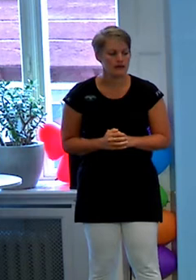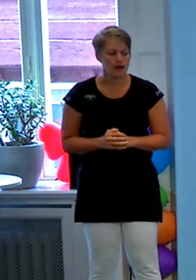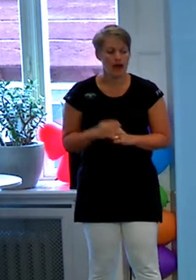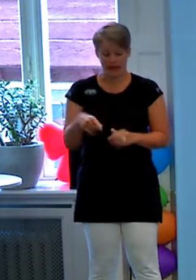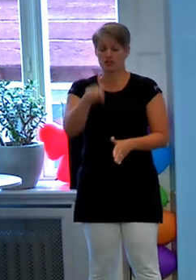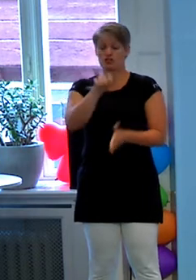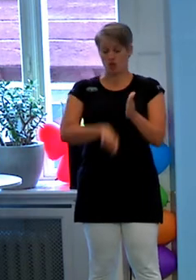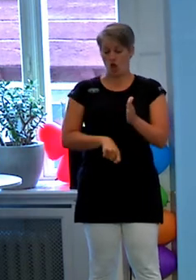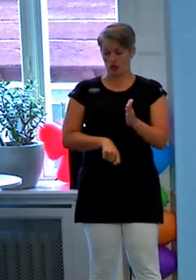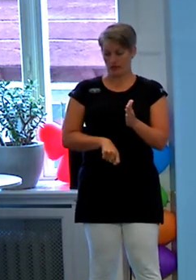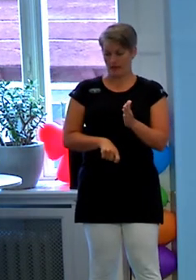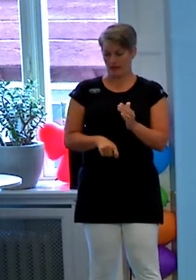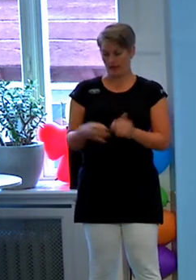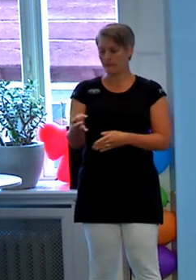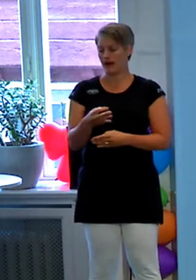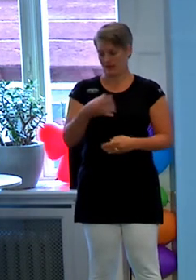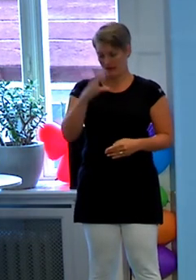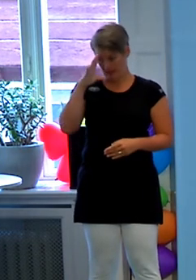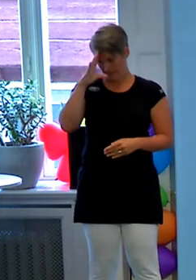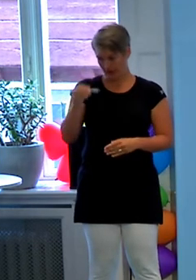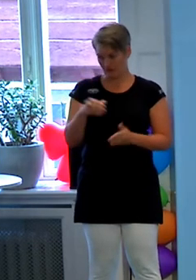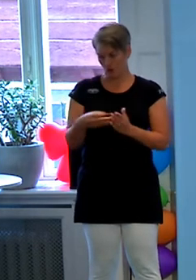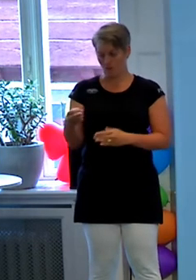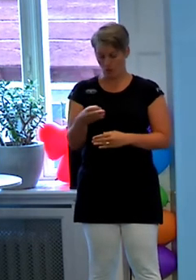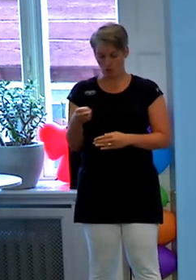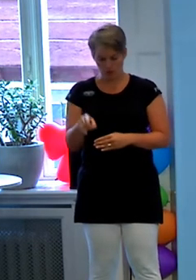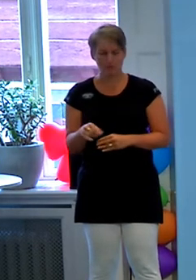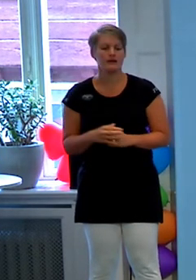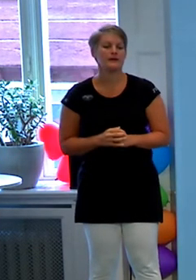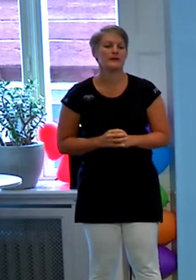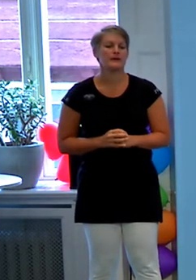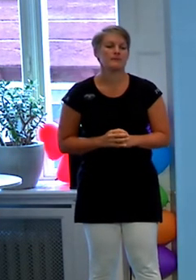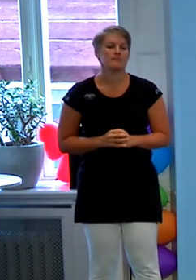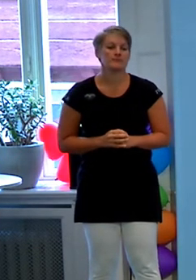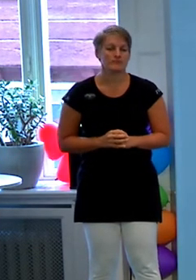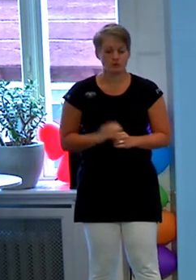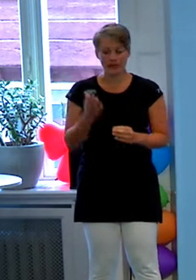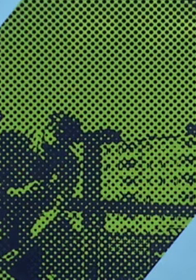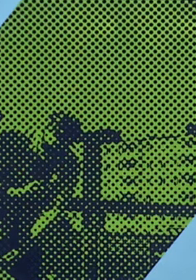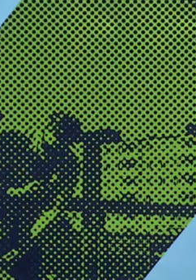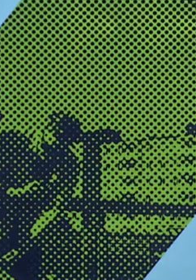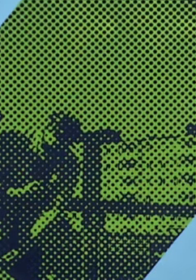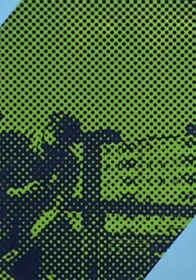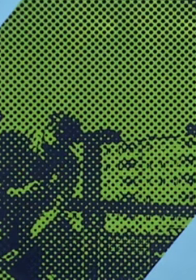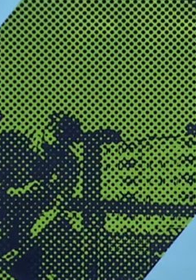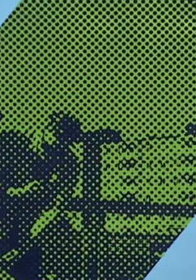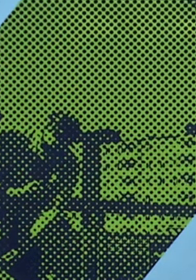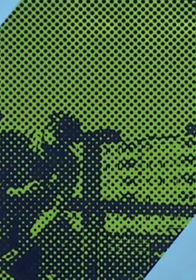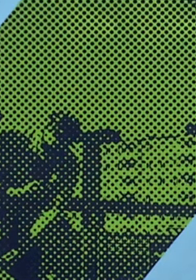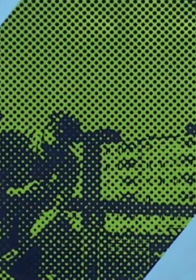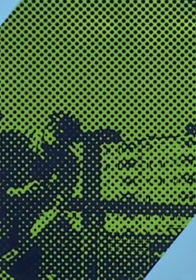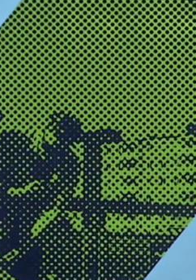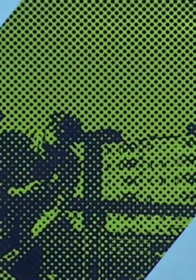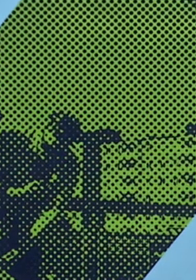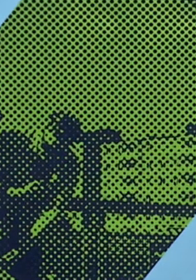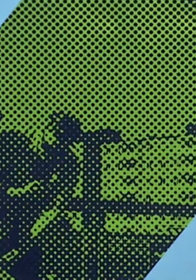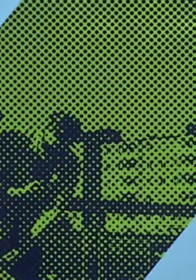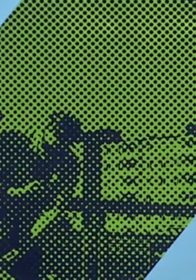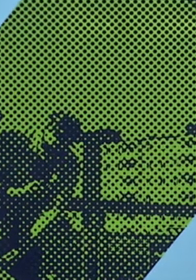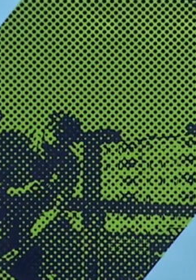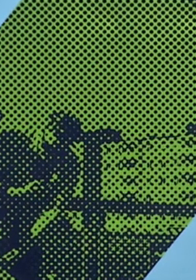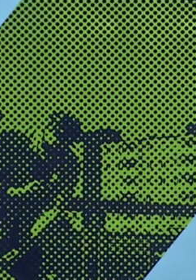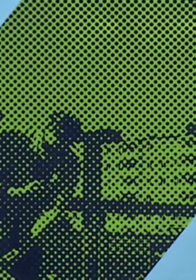i Danmark och han kom till Almedalen och han gjorde copy-paste från Almedalen. Så det är en bra svensk idé som vi har kopierat.